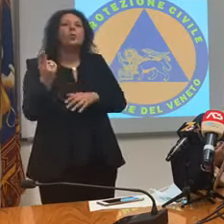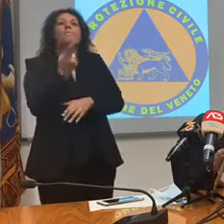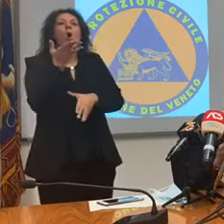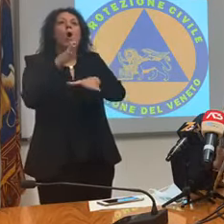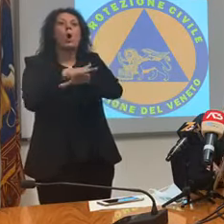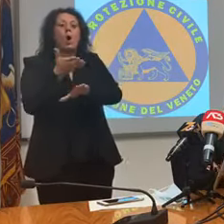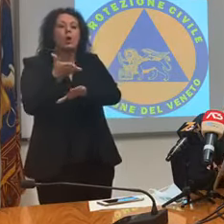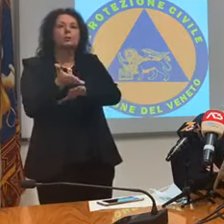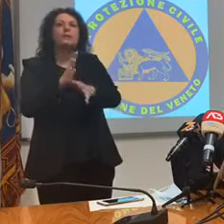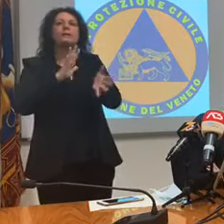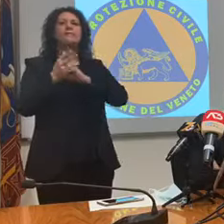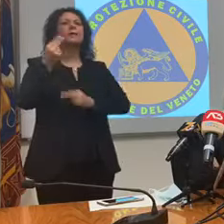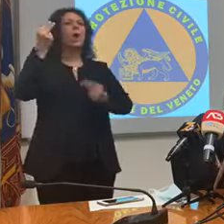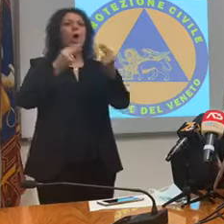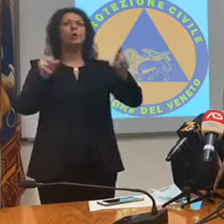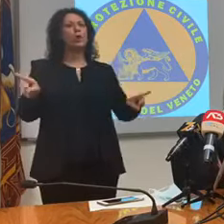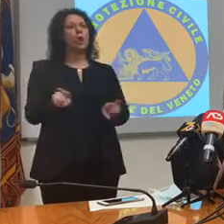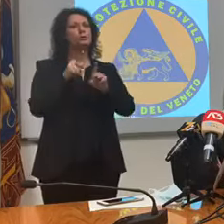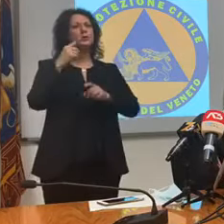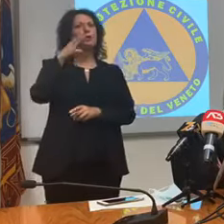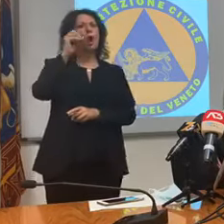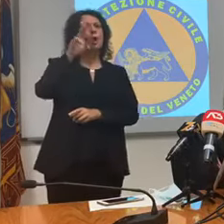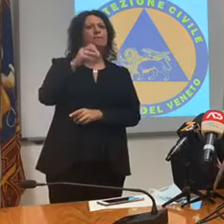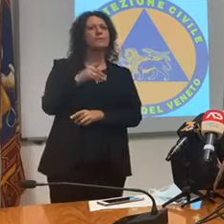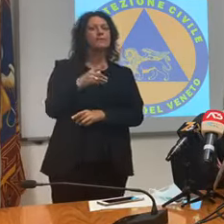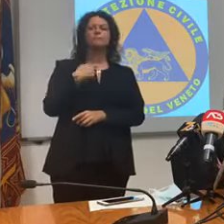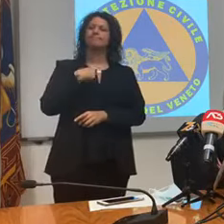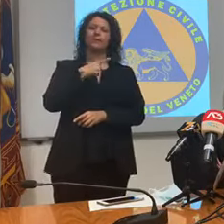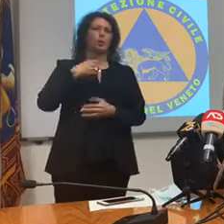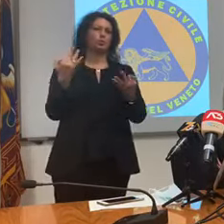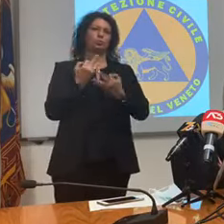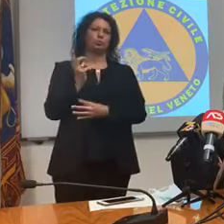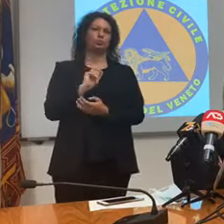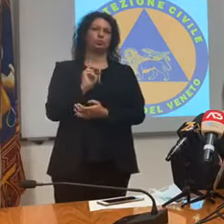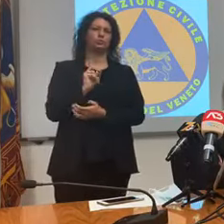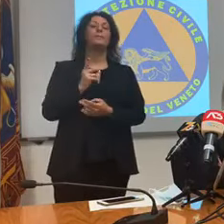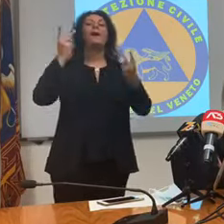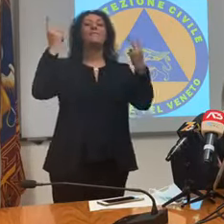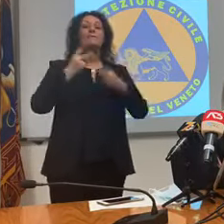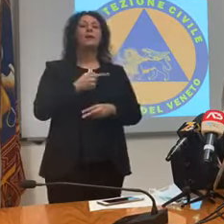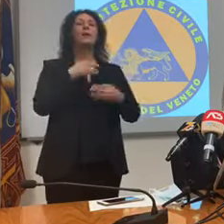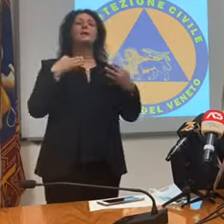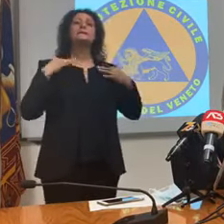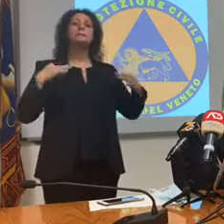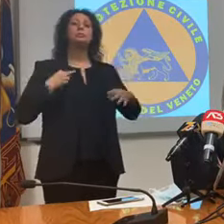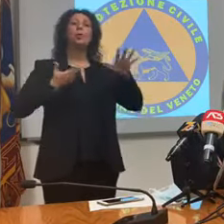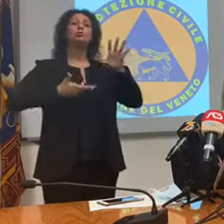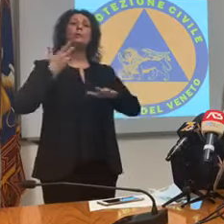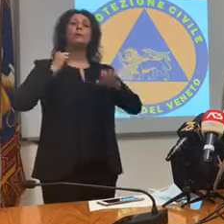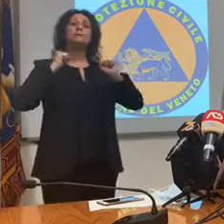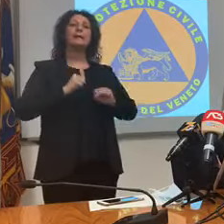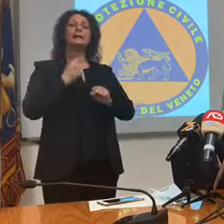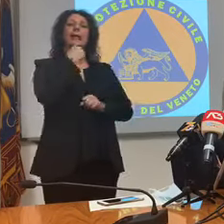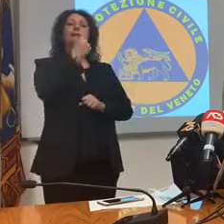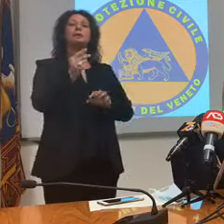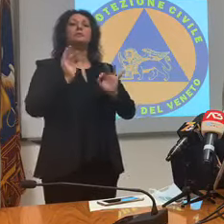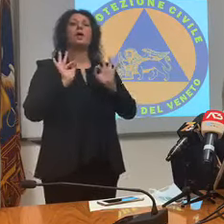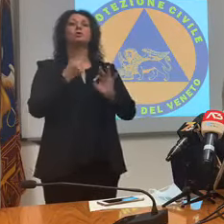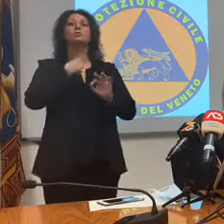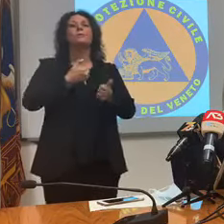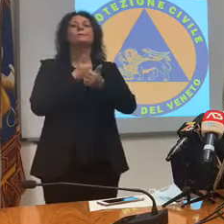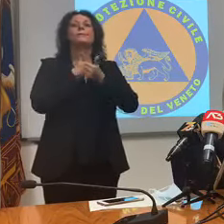venga conteggiata. Oggi però è quanto l'Istituto Superiore di Sanità chiede e quindi stiamo seguendo le stesse istruzioni.